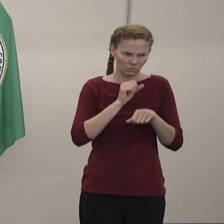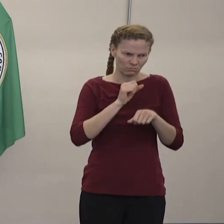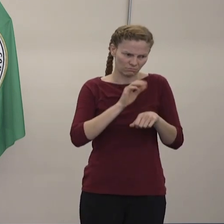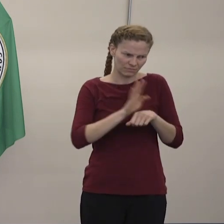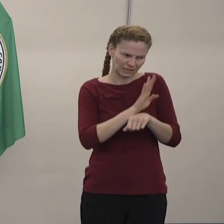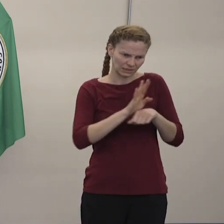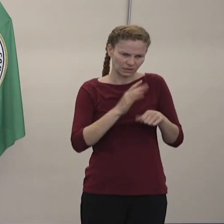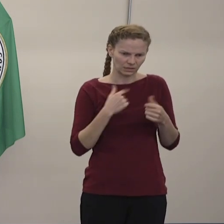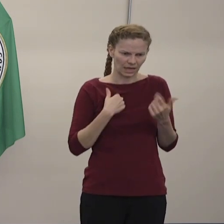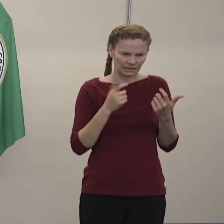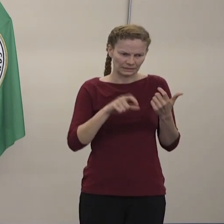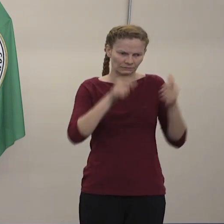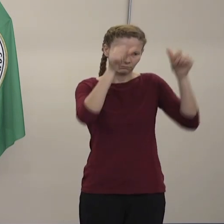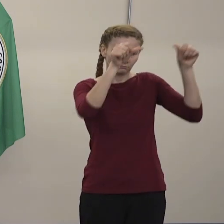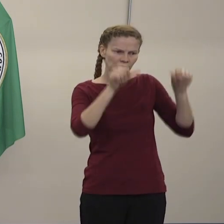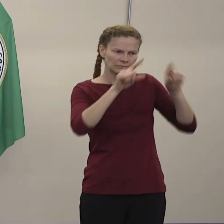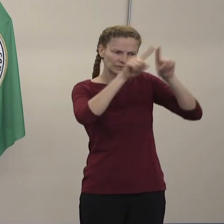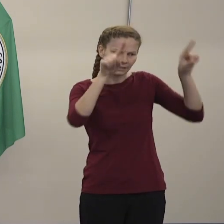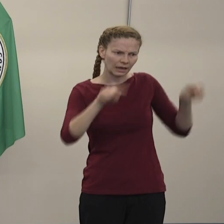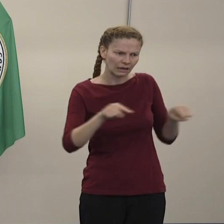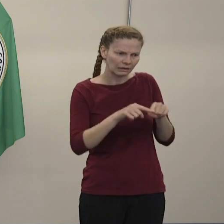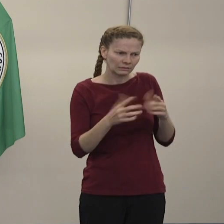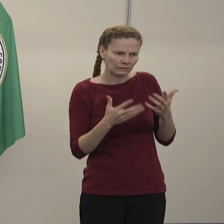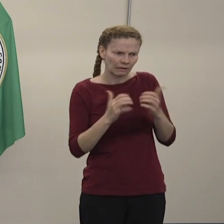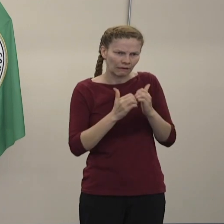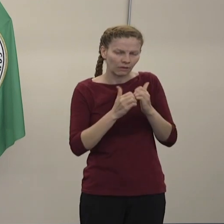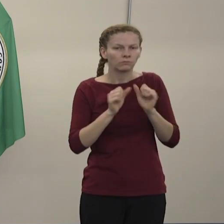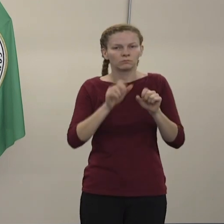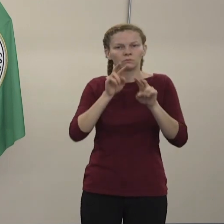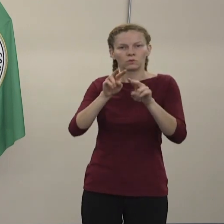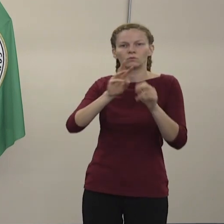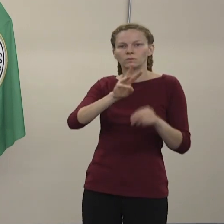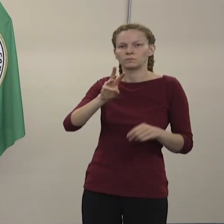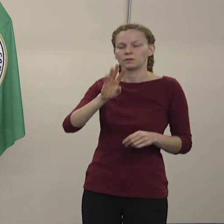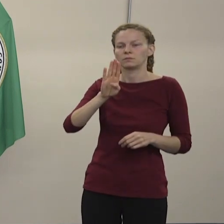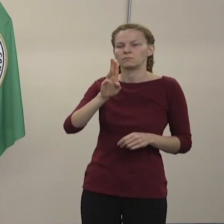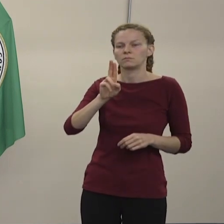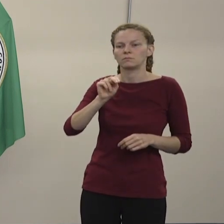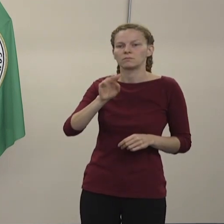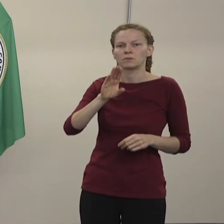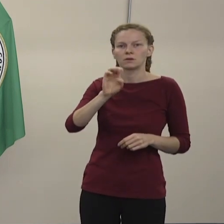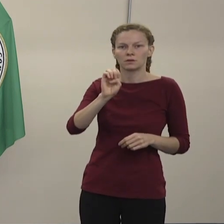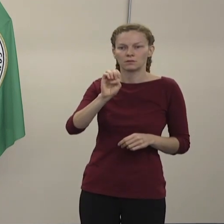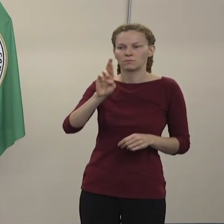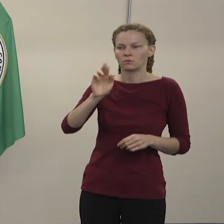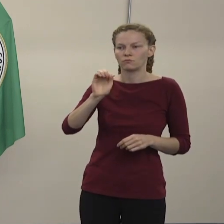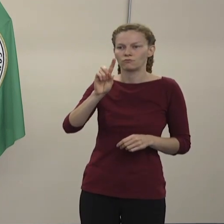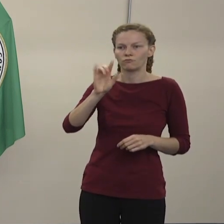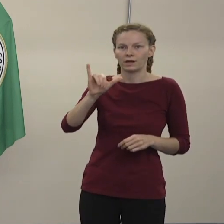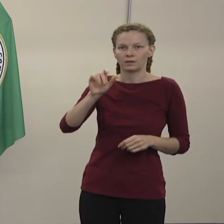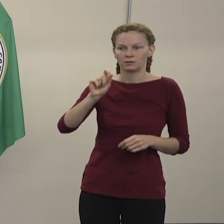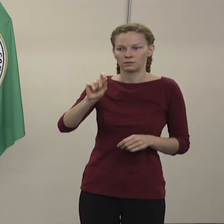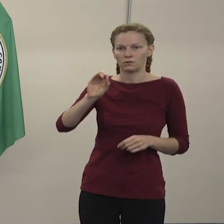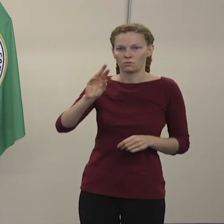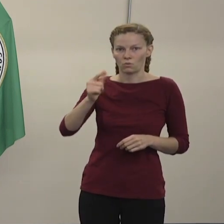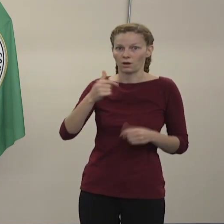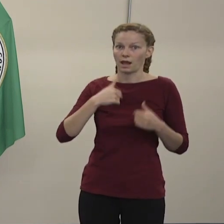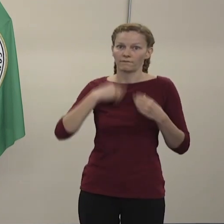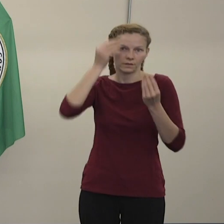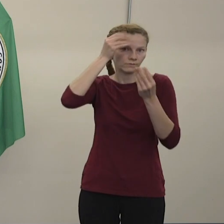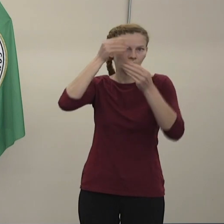negocios, pueden visitar boncombrady.org. Porque hemos publicado mucha información